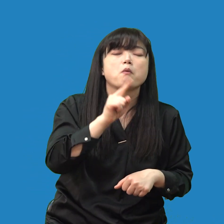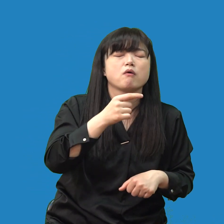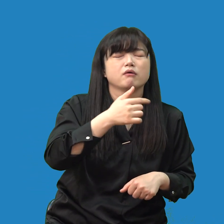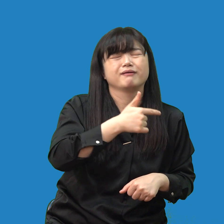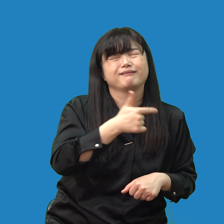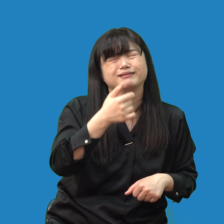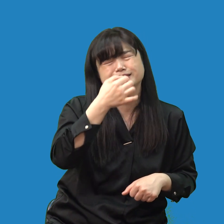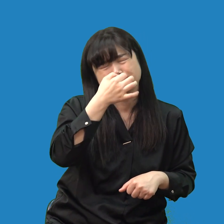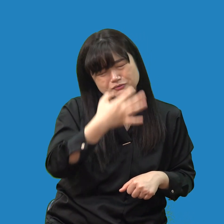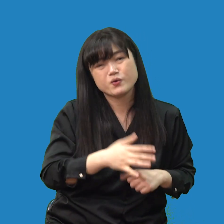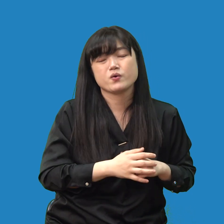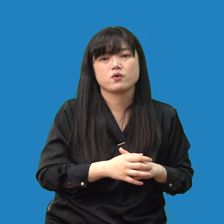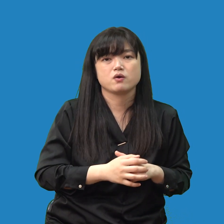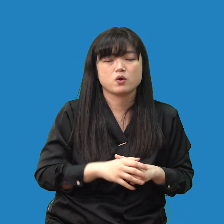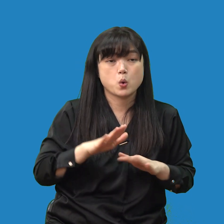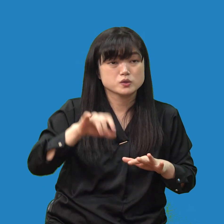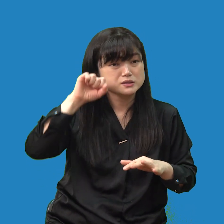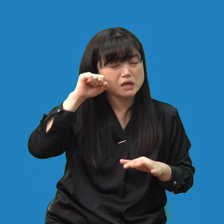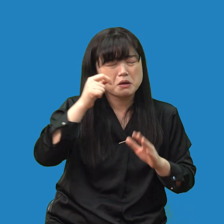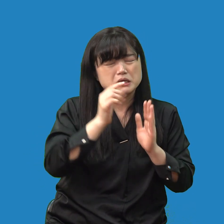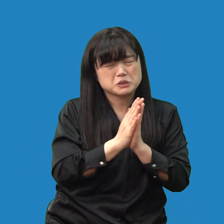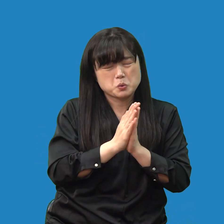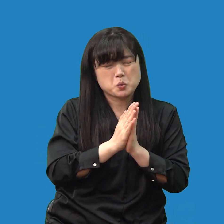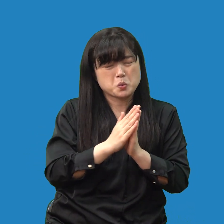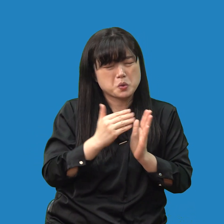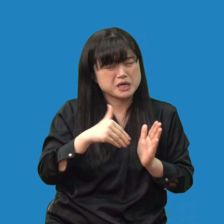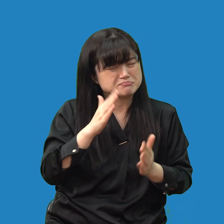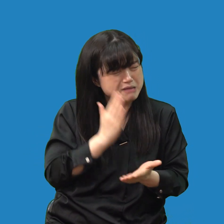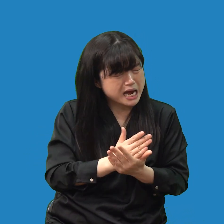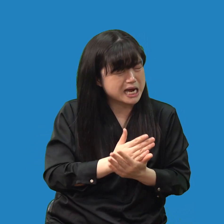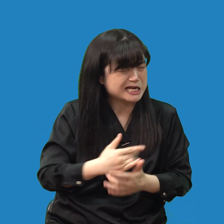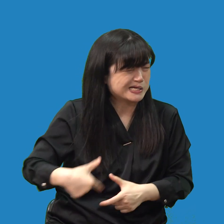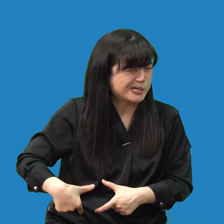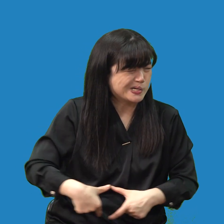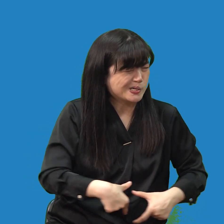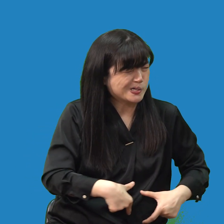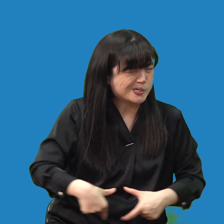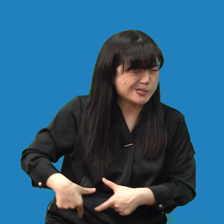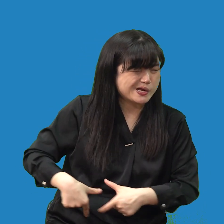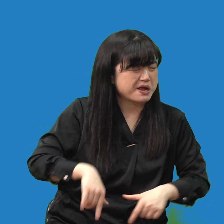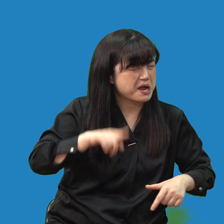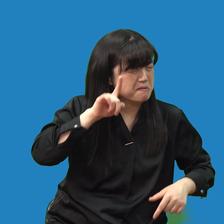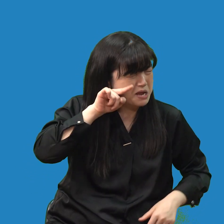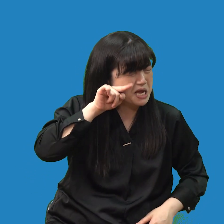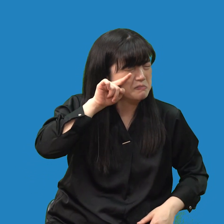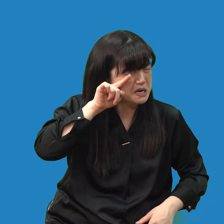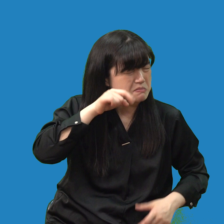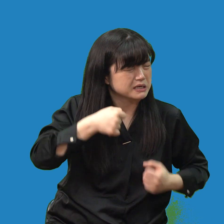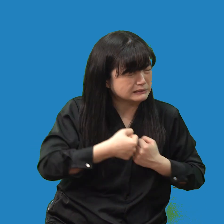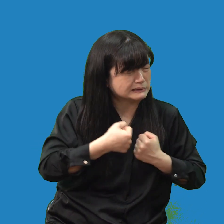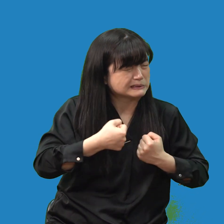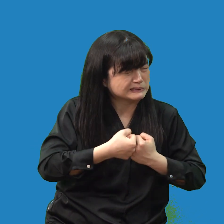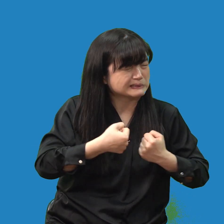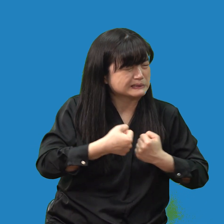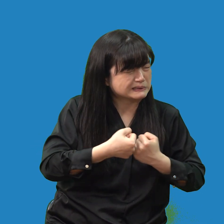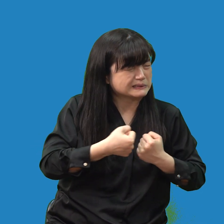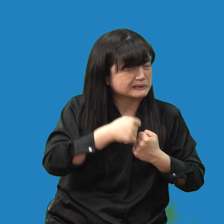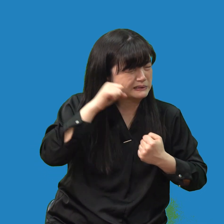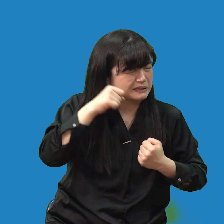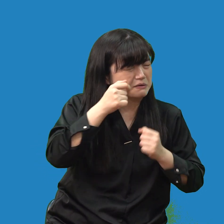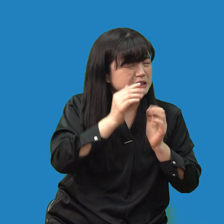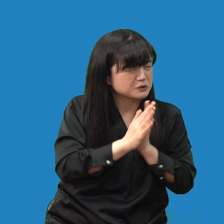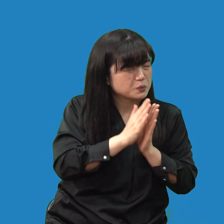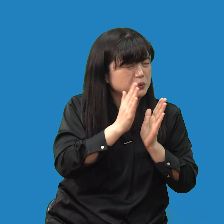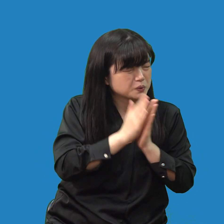그러십니다. 오늘은 새벽 기도 안 나가면 안 되나, 그런 마음과 매일매일 싸우면서 새벽